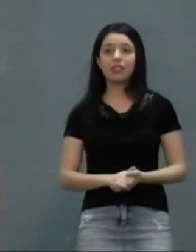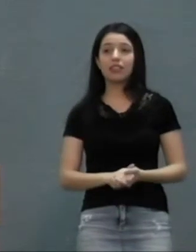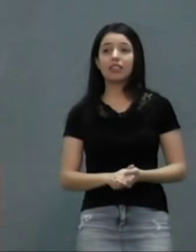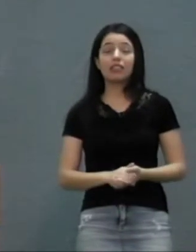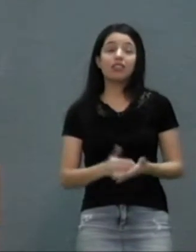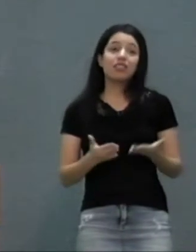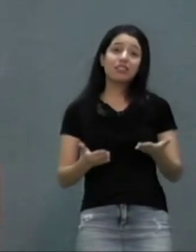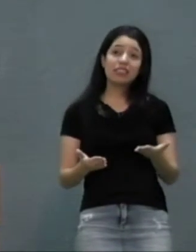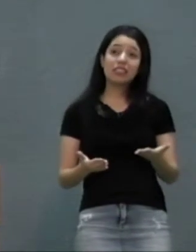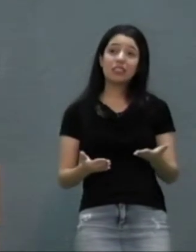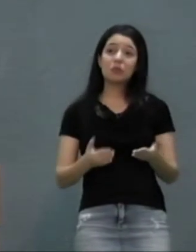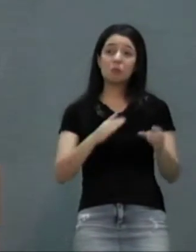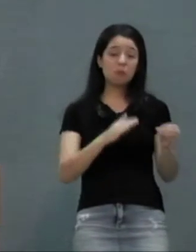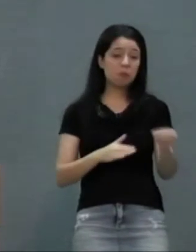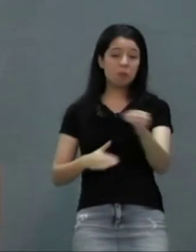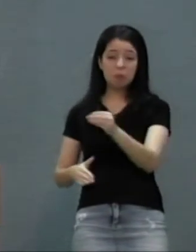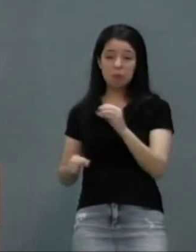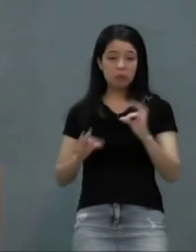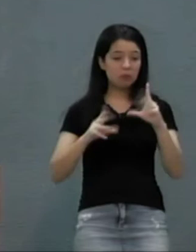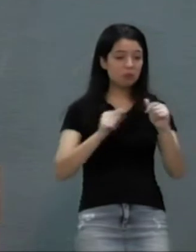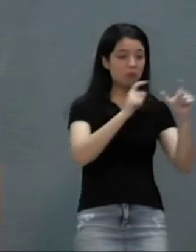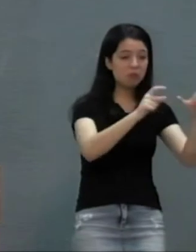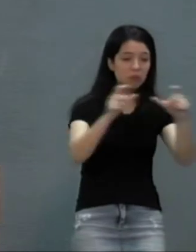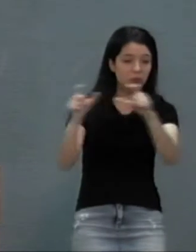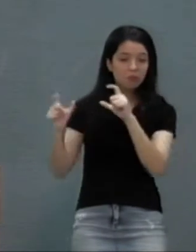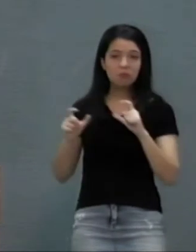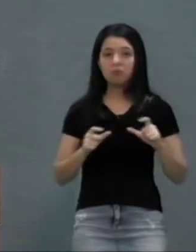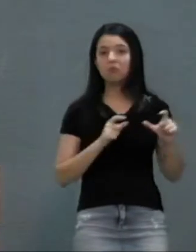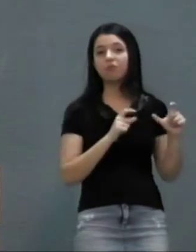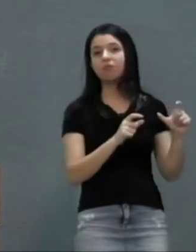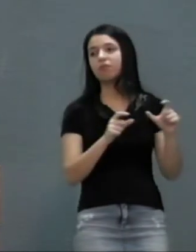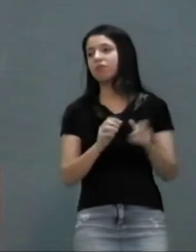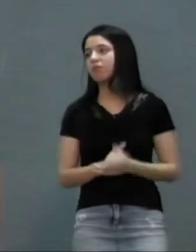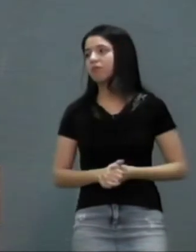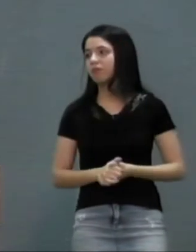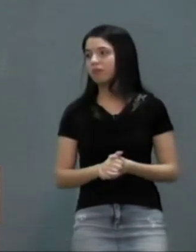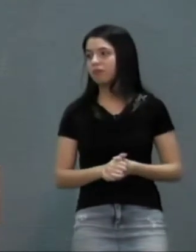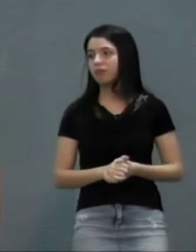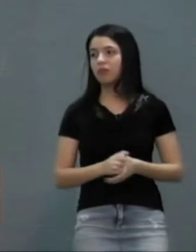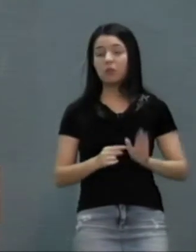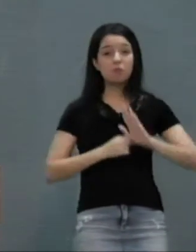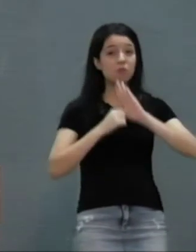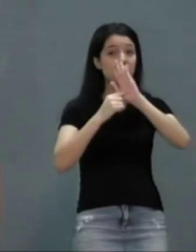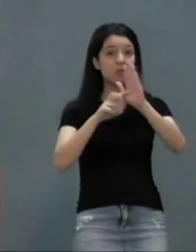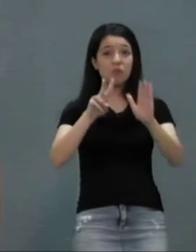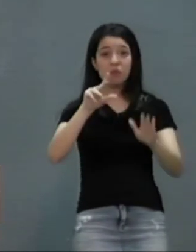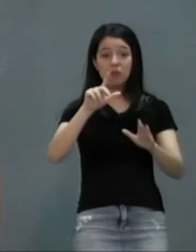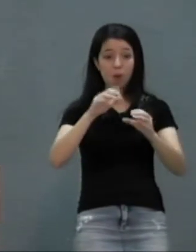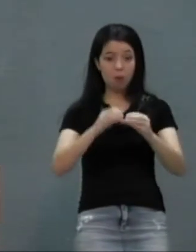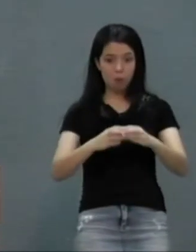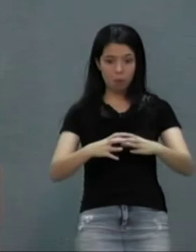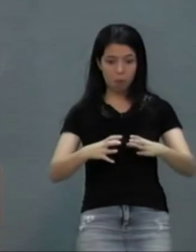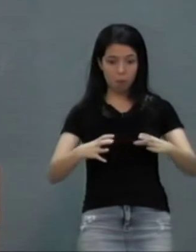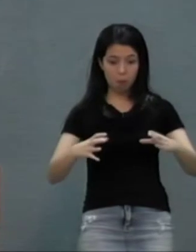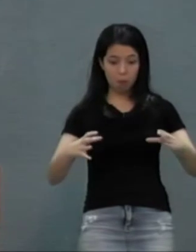tá crítico ali. Vi alguns moradores lá que até sofreu acidente de moto lá, nos mostrou a valeta, e até alguns moradores que jogam água